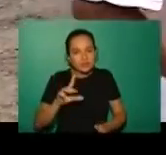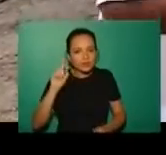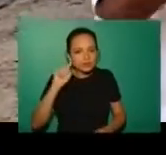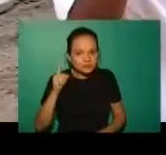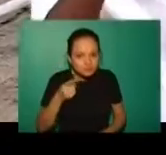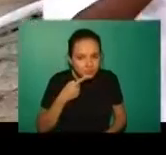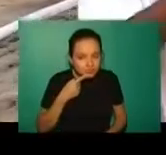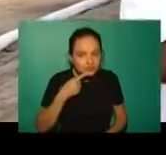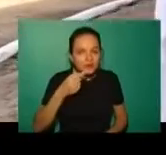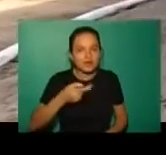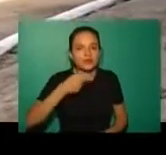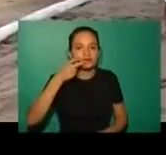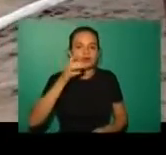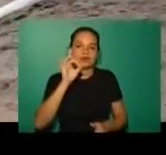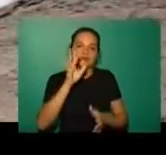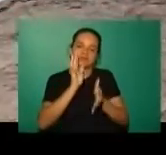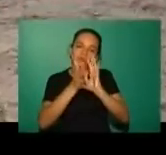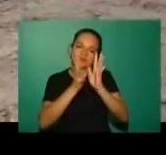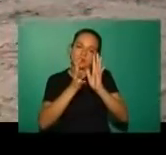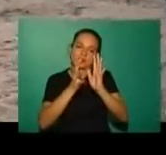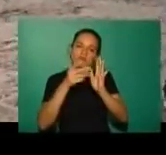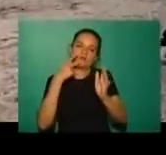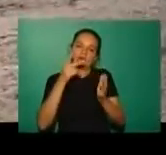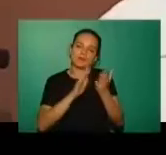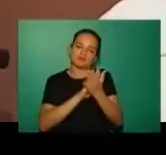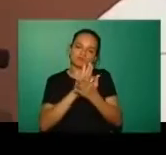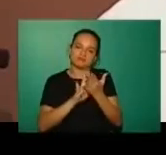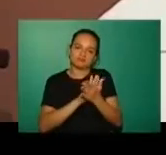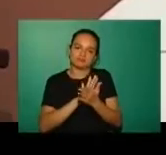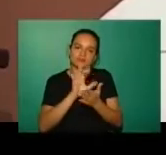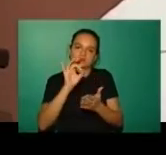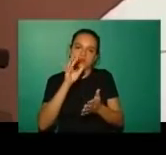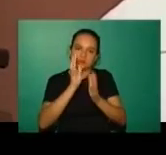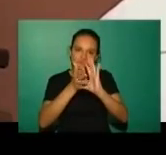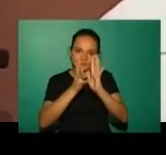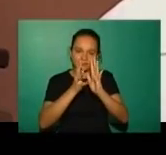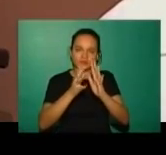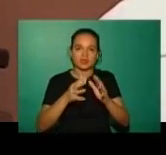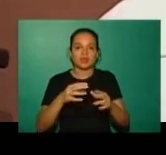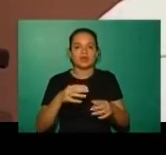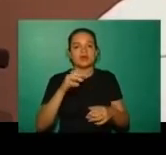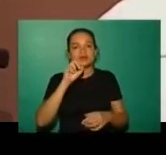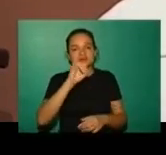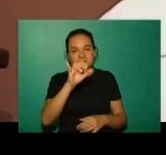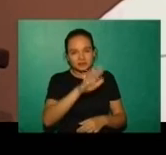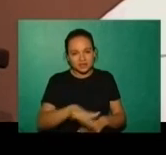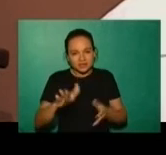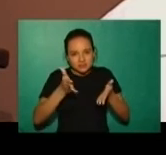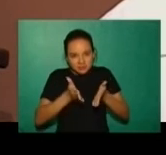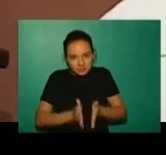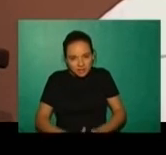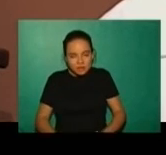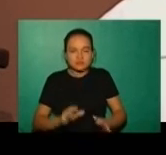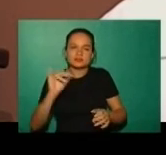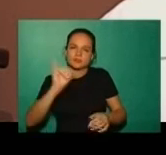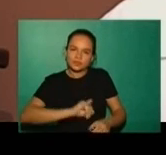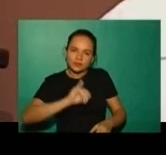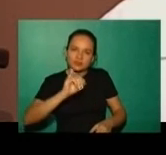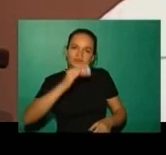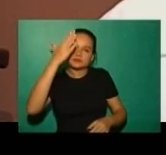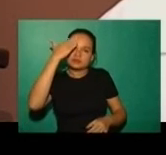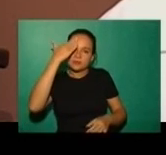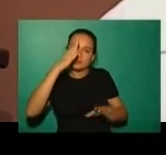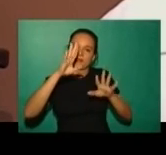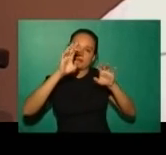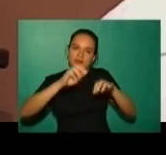com a surdez, eles desenvolveram a língua de sinais. Uma vez que a criança nasce, é muito importante que ela seja bem